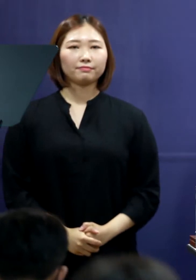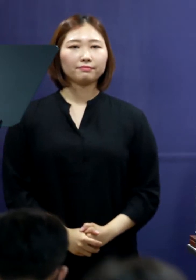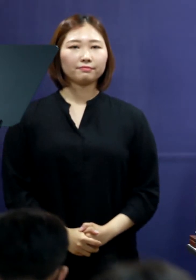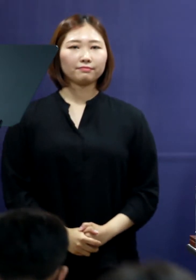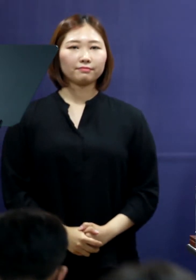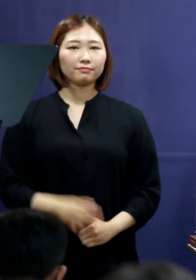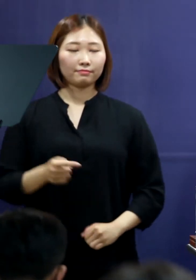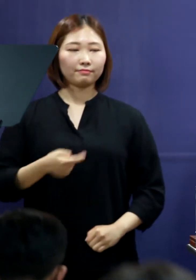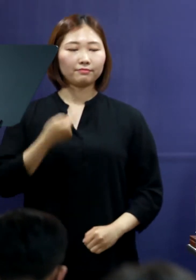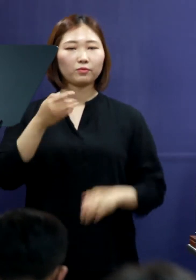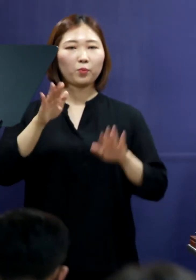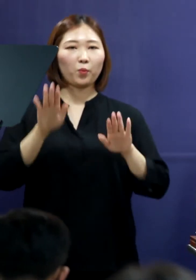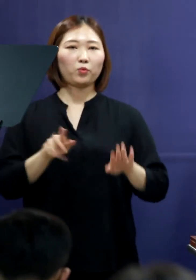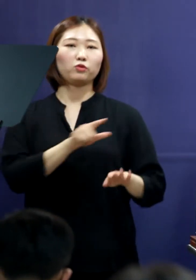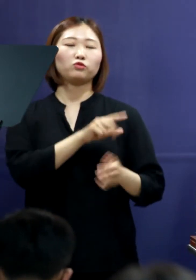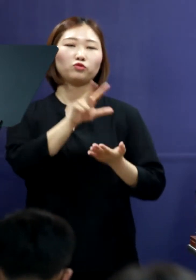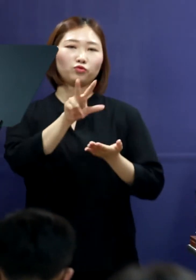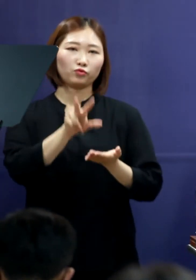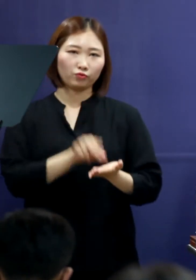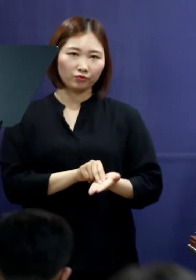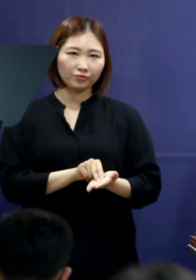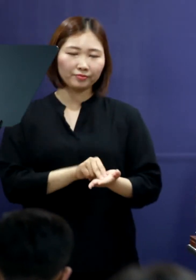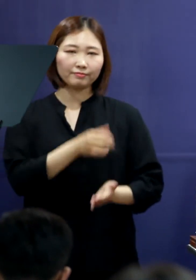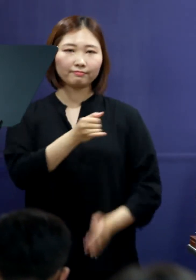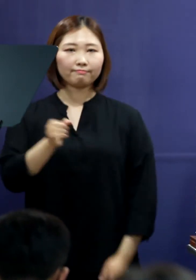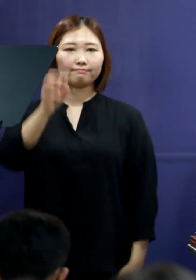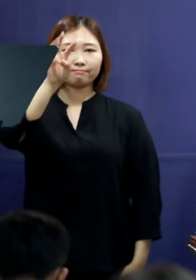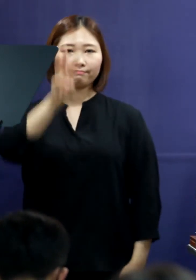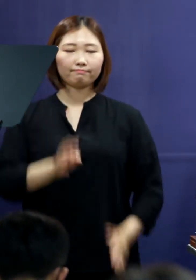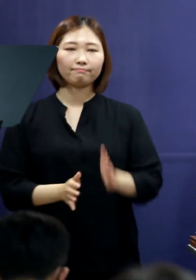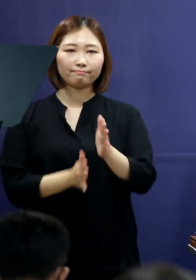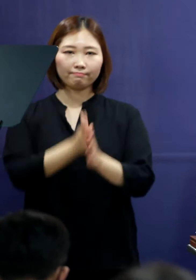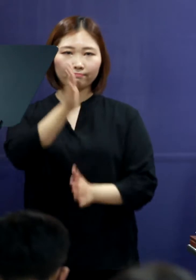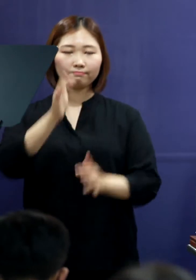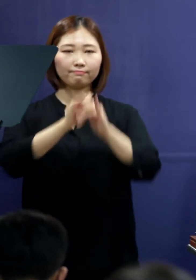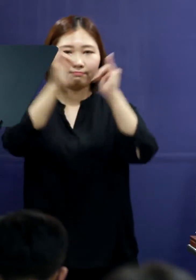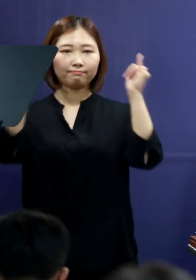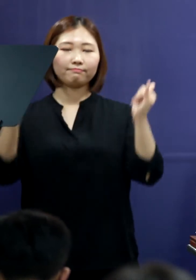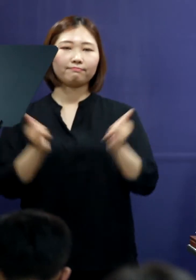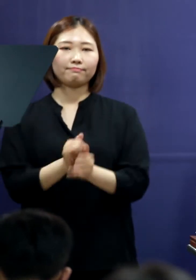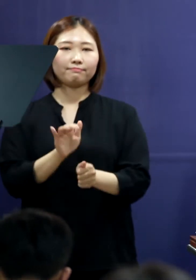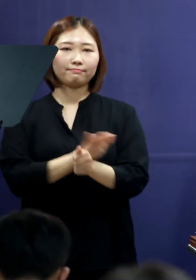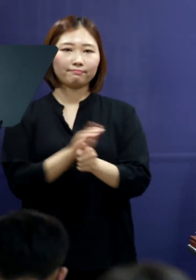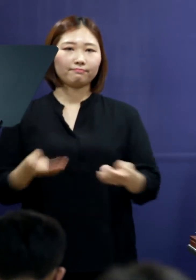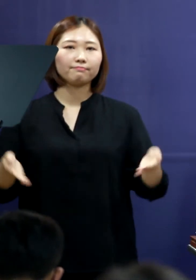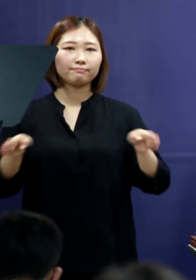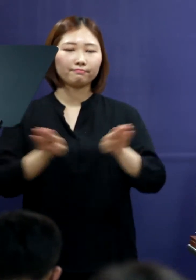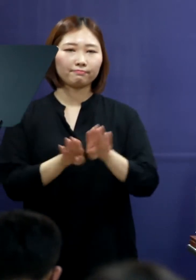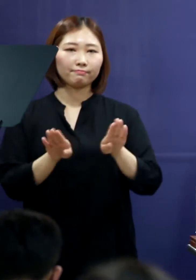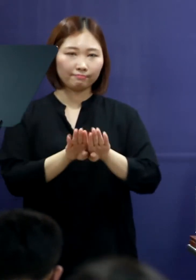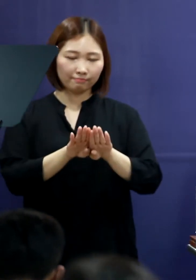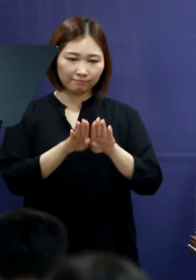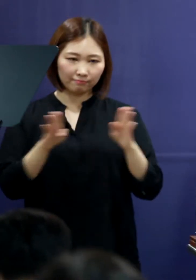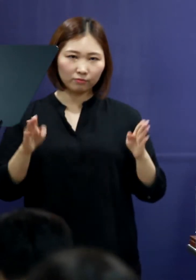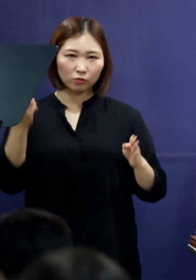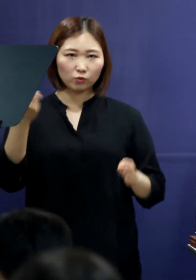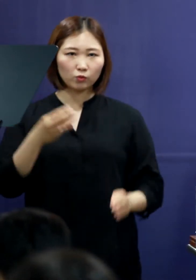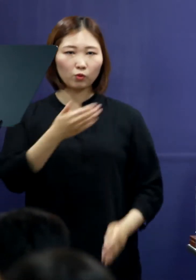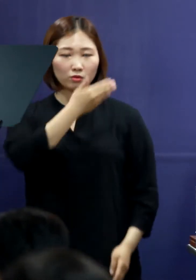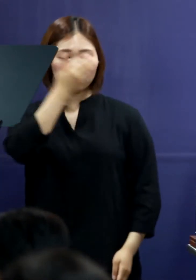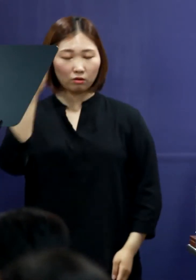다음은 오늘 이제 주제인 세종시 사회서비스원 출범과 청춘단